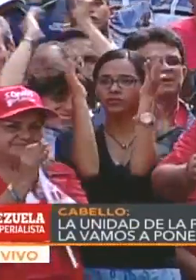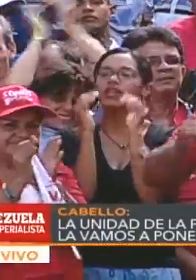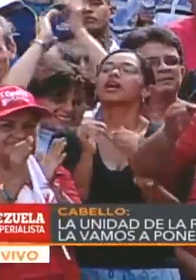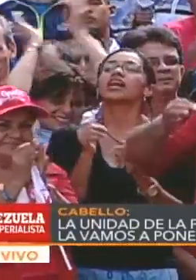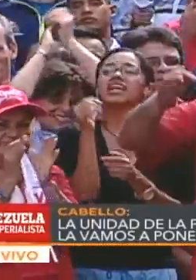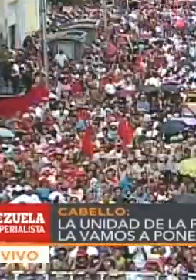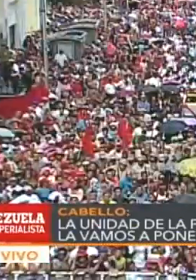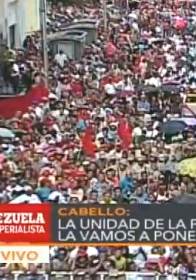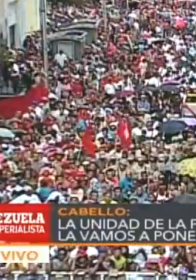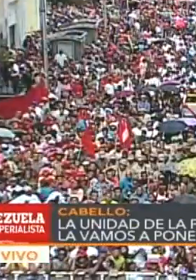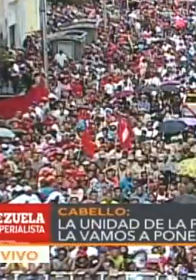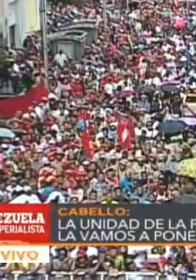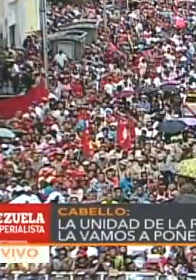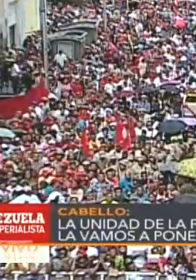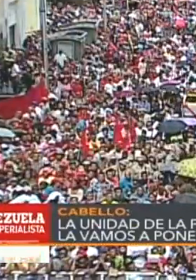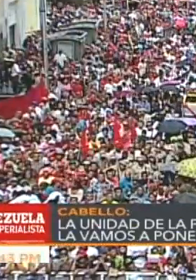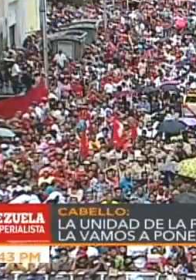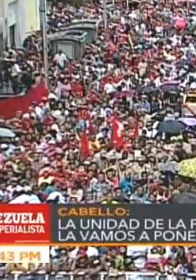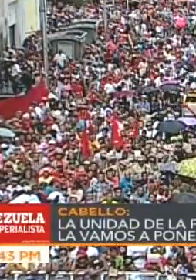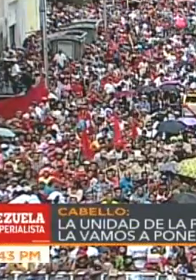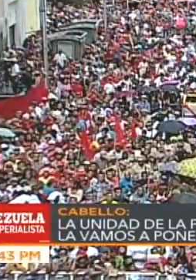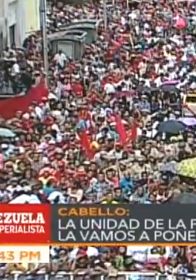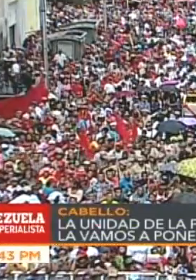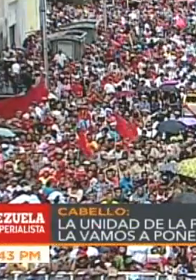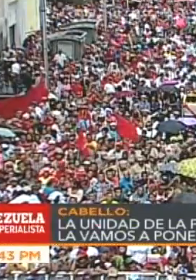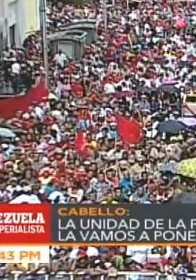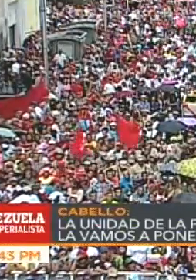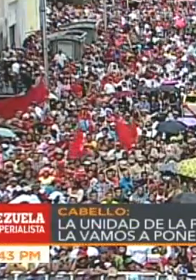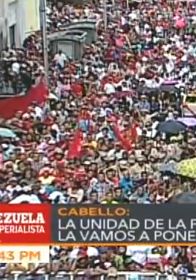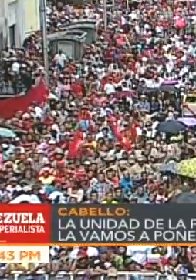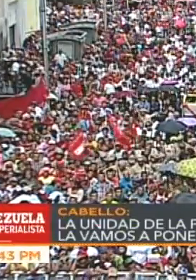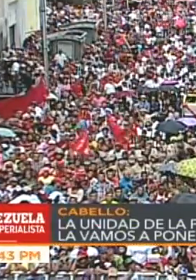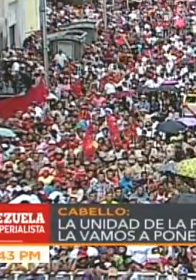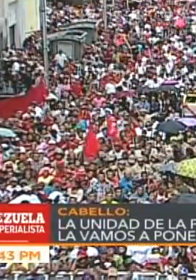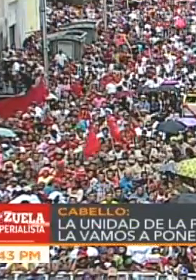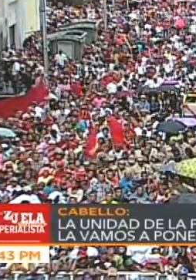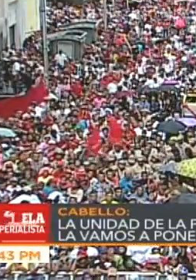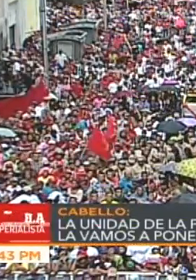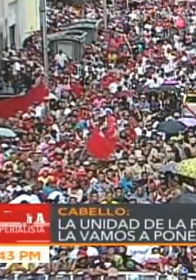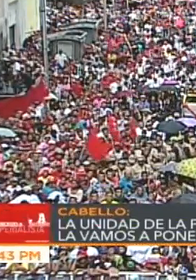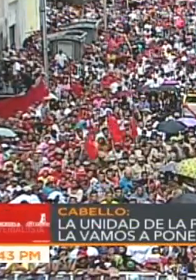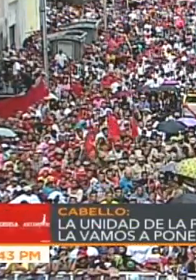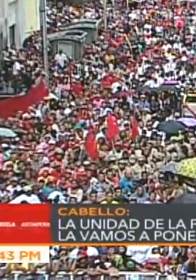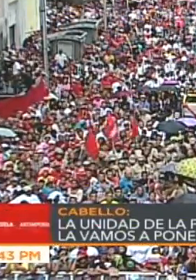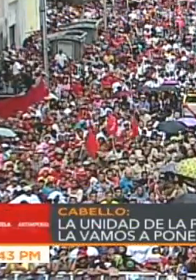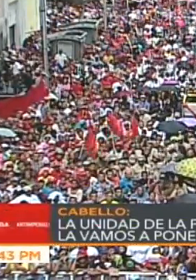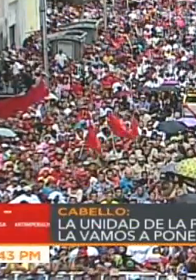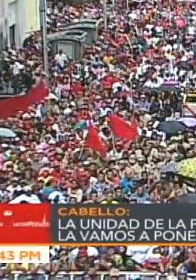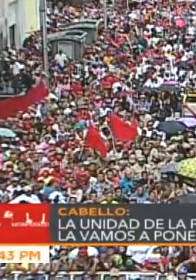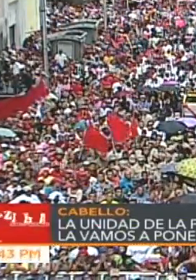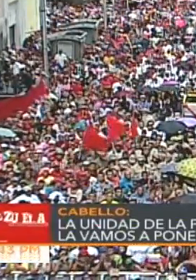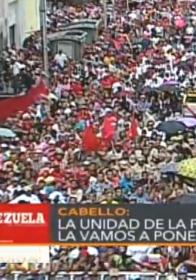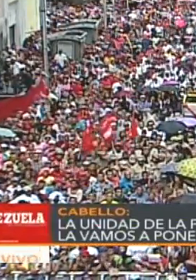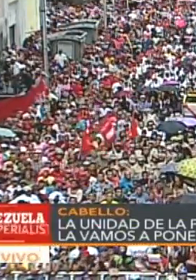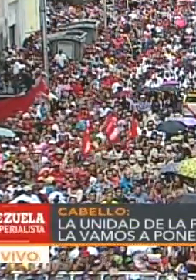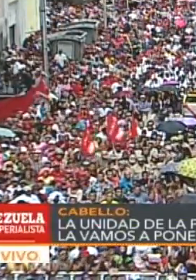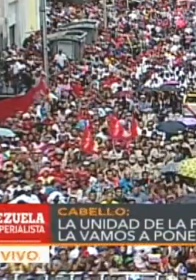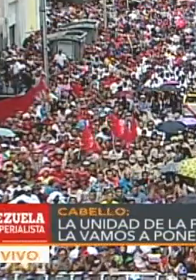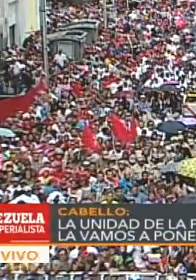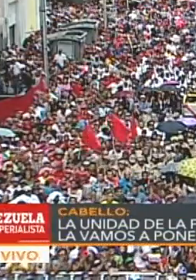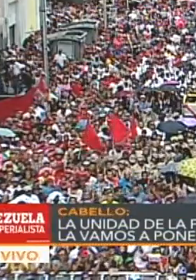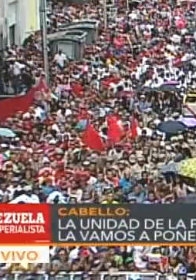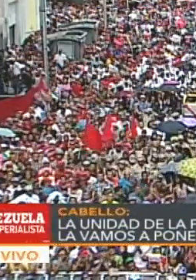¿Y saben dónde va a funcionar esa Asamblea Nacional Constituyente? Aquí mismo, en el